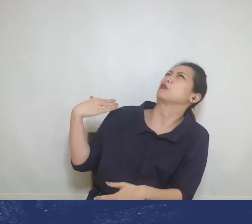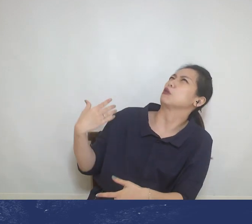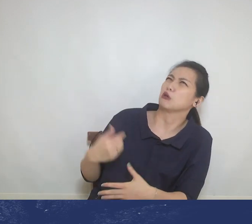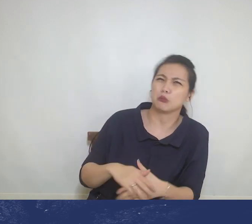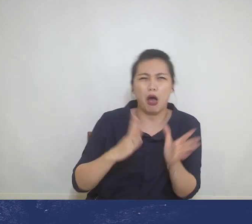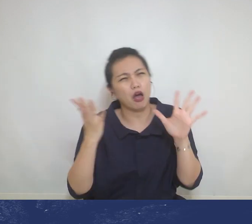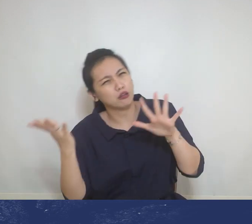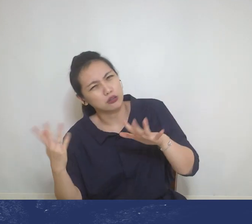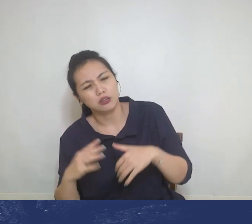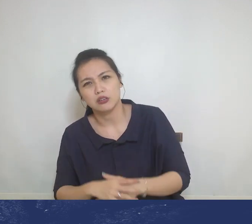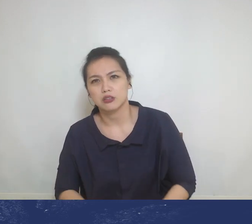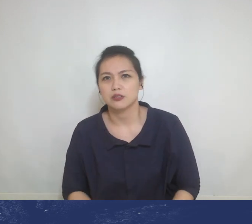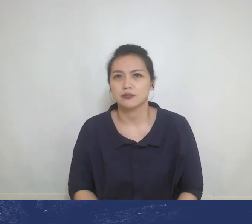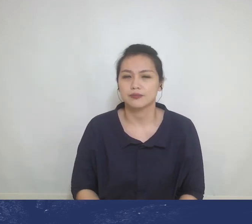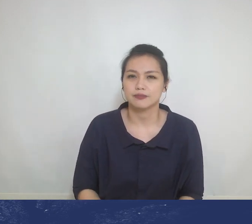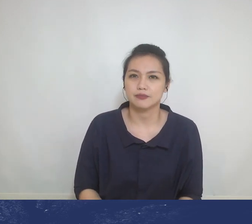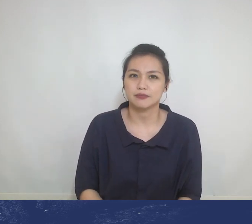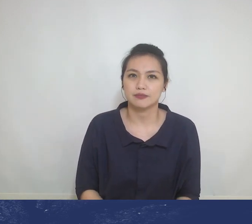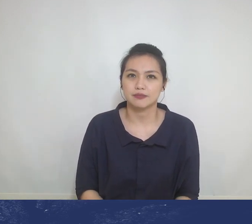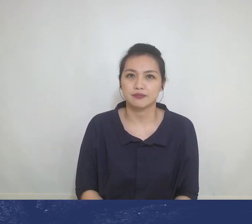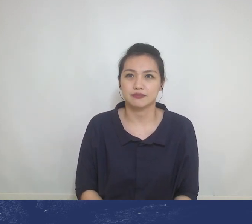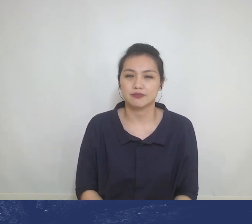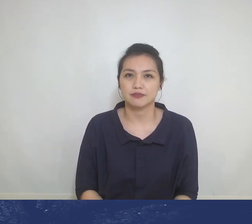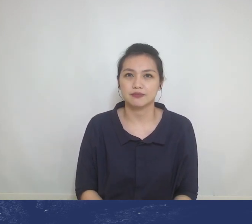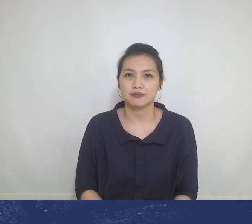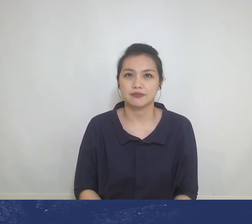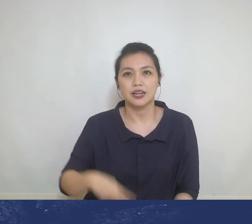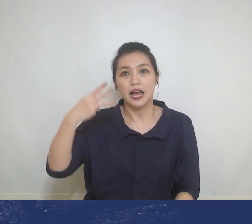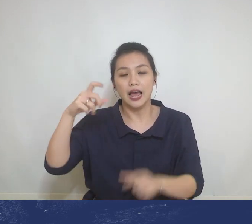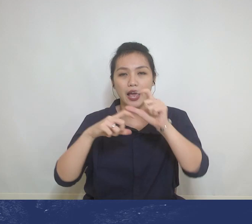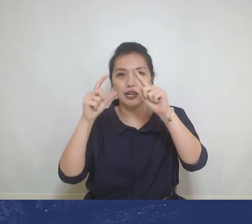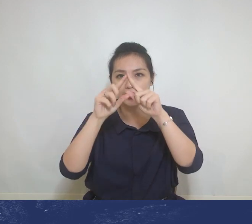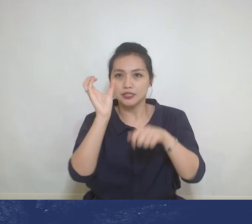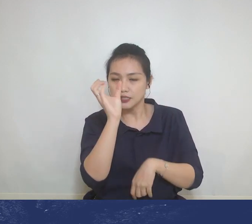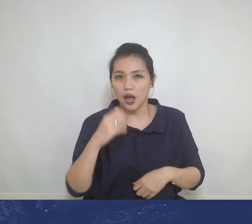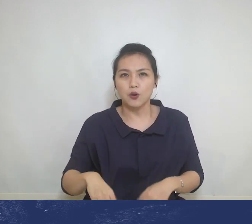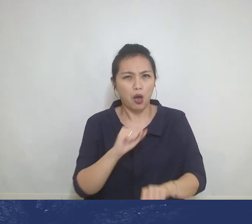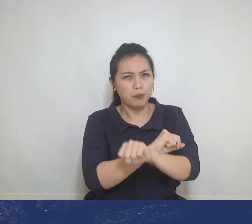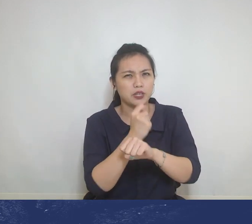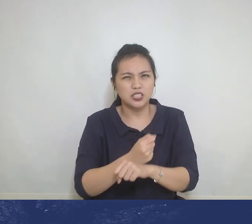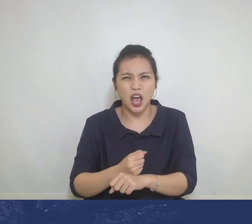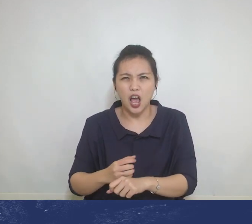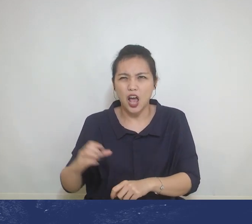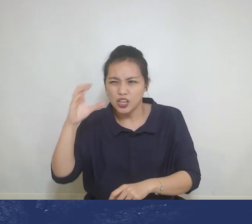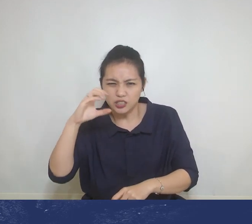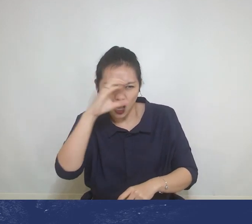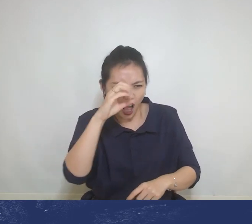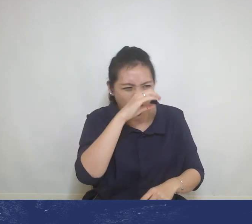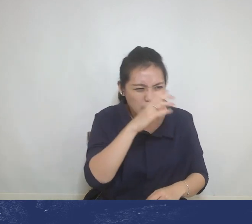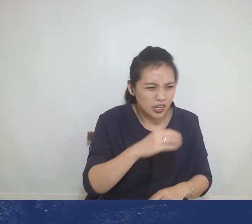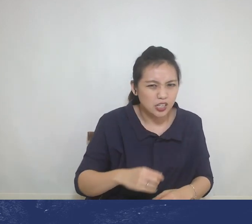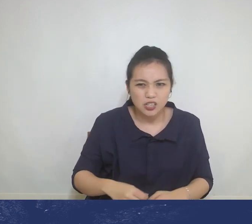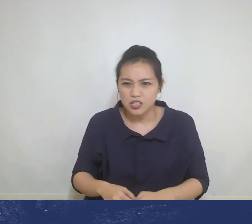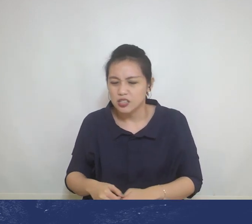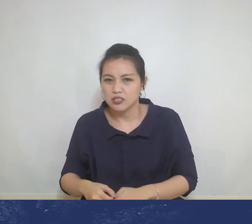sama Yakub loh, dia bisa saja suruh orang pergi patroli atau pergi ditaruh di pos-pos padang gurun mana, disuruh untuk